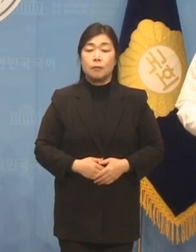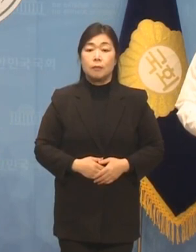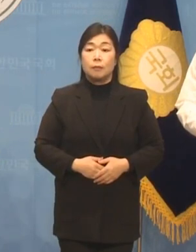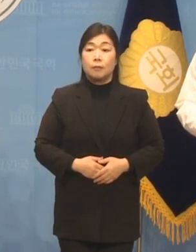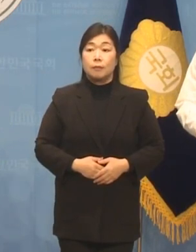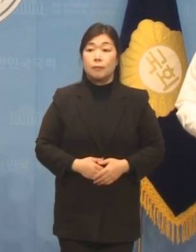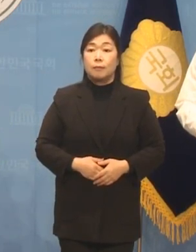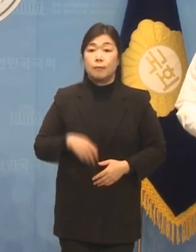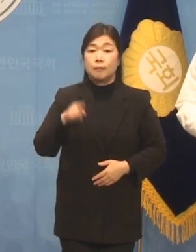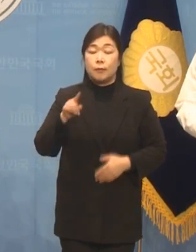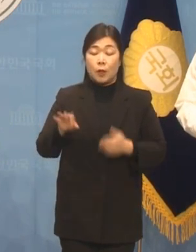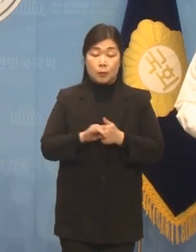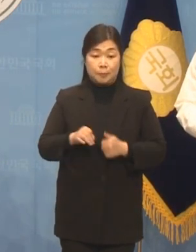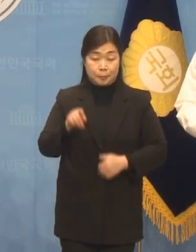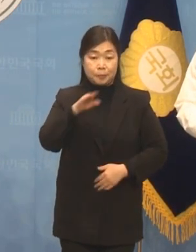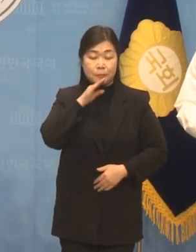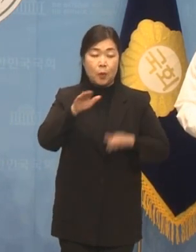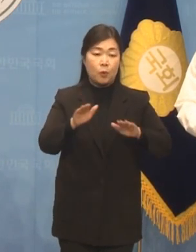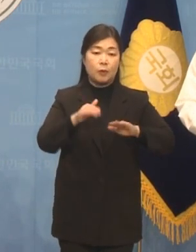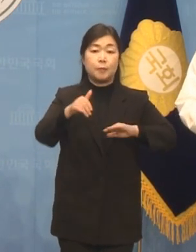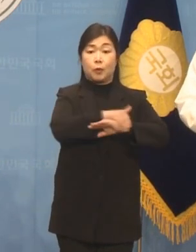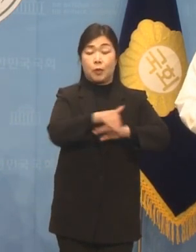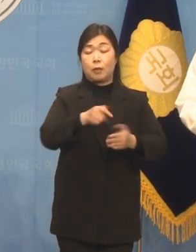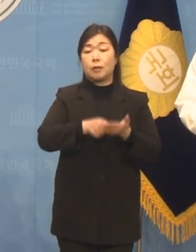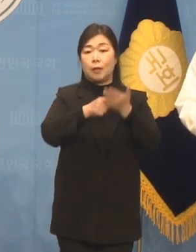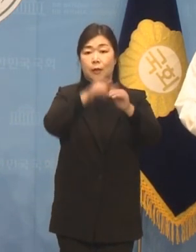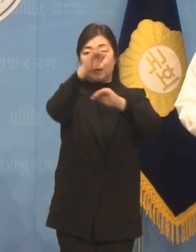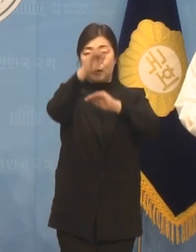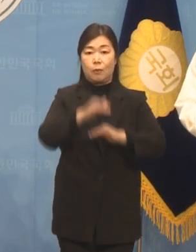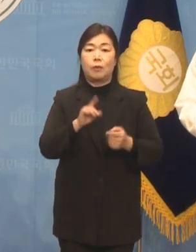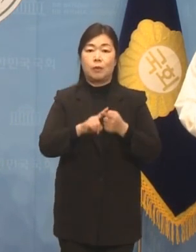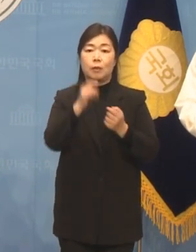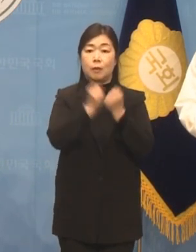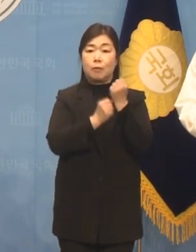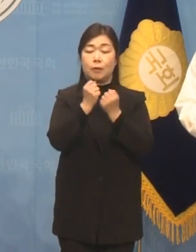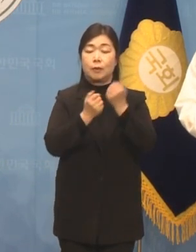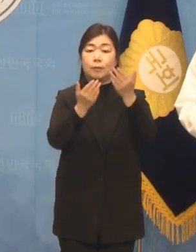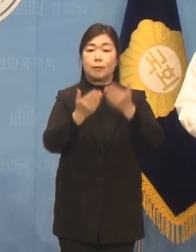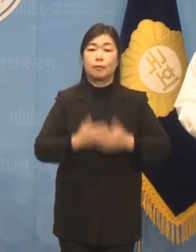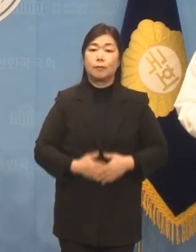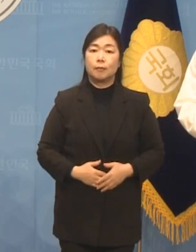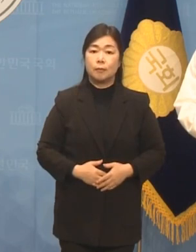네, 그러면 본격적으로 오늘 정책 제안 내용에 대해서 설명을